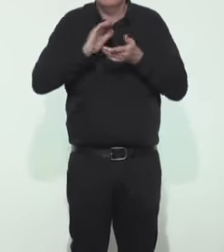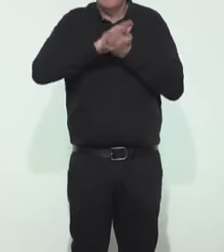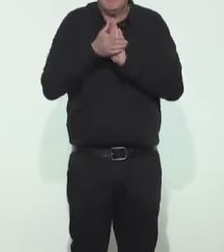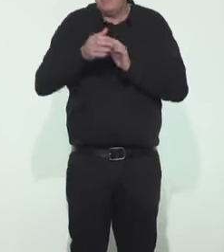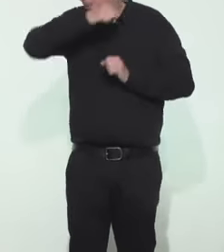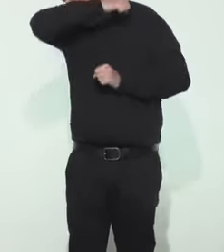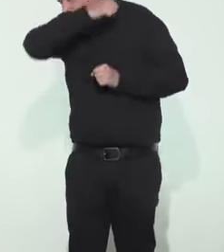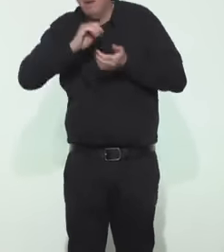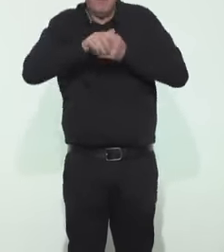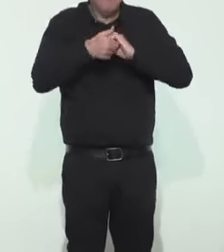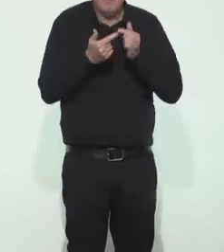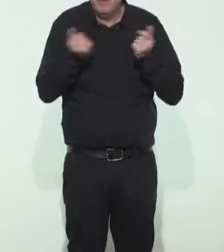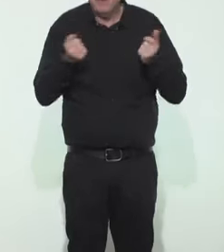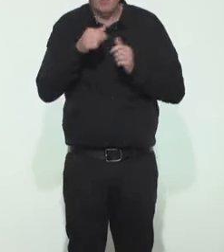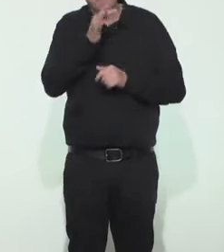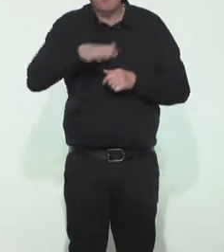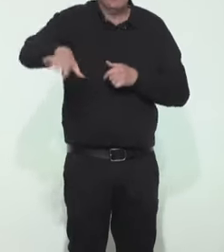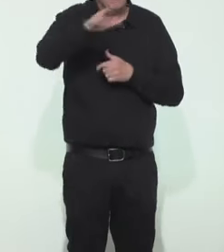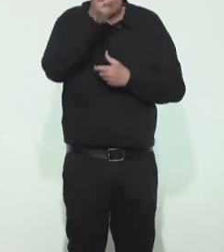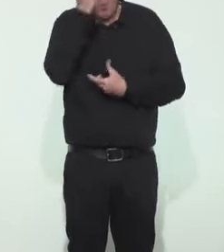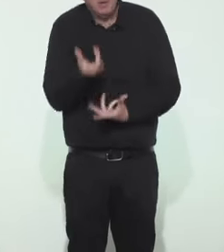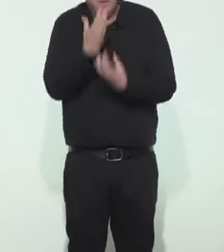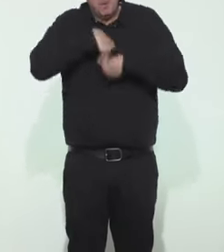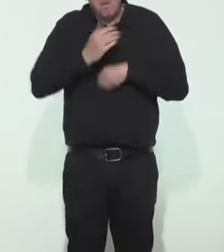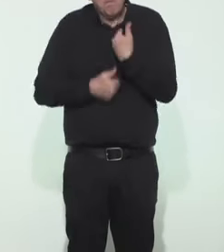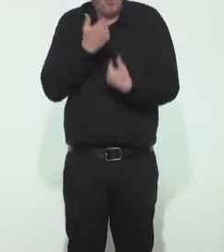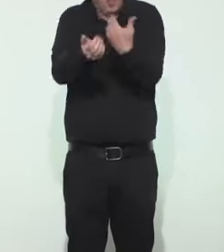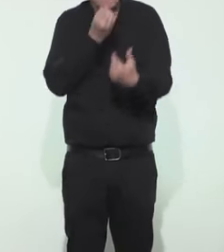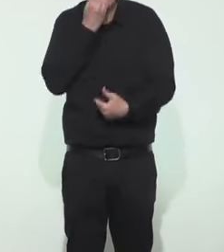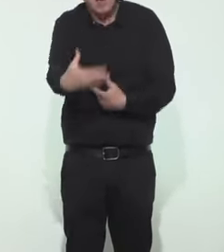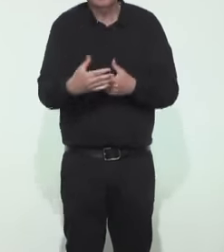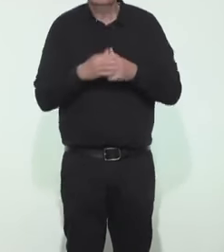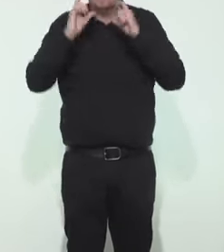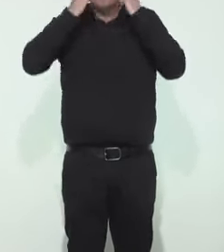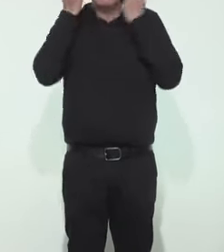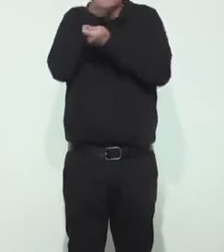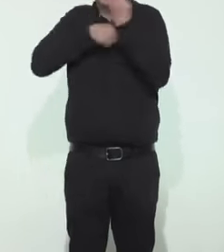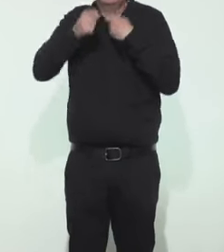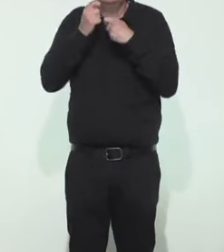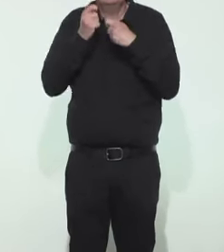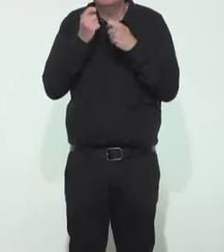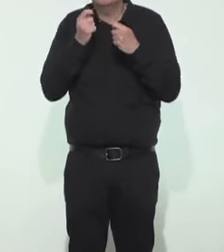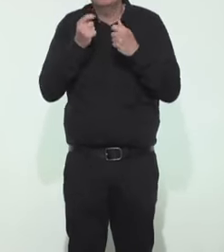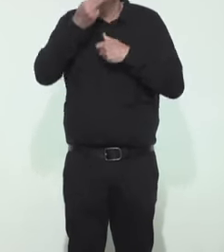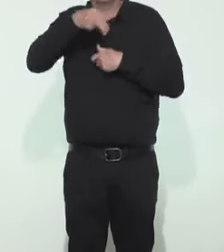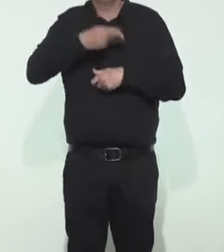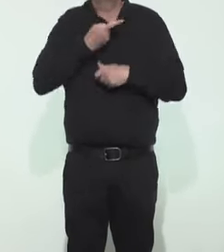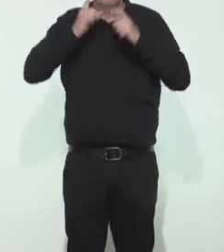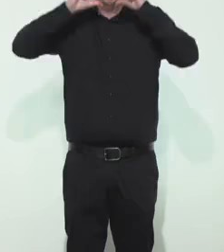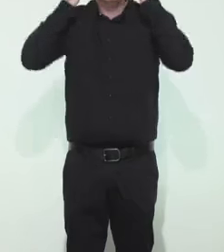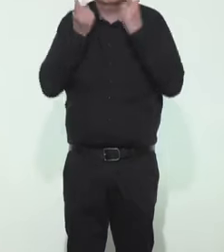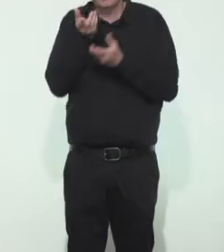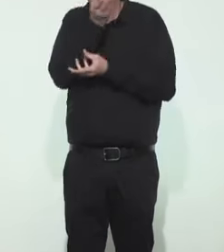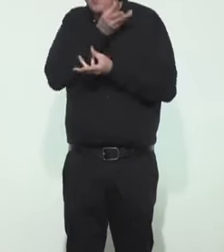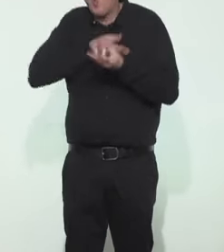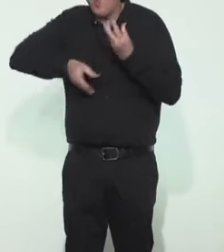intégrés ils ont bien progressé dans ce sens alors ensuite quelle est la place des masques alternatif ça peut être un complément mais ça ne doit surtout pas